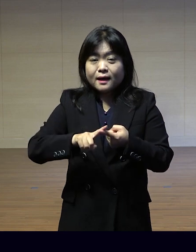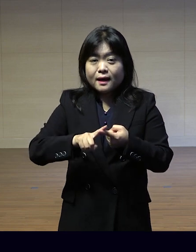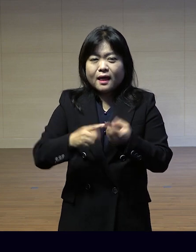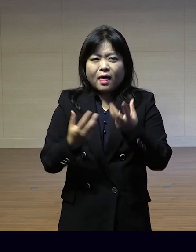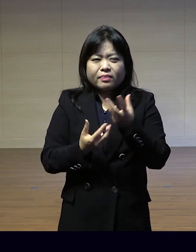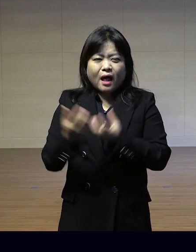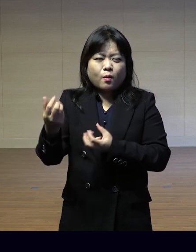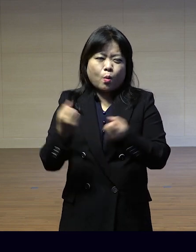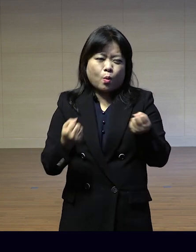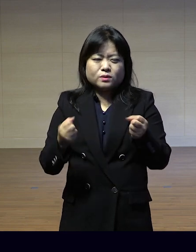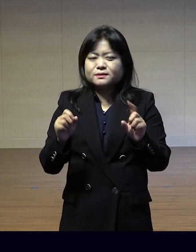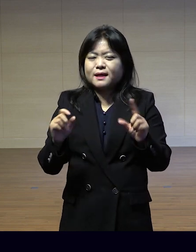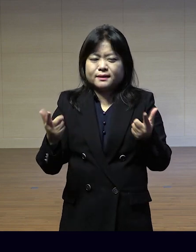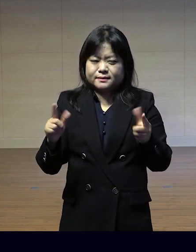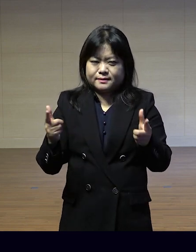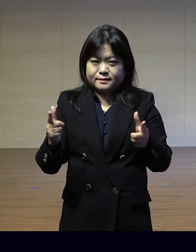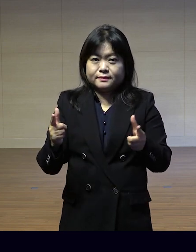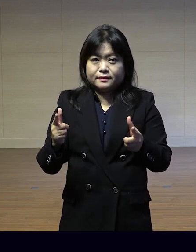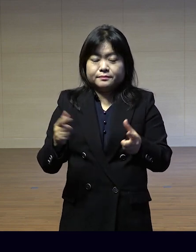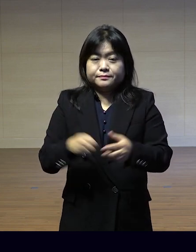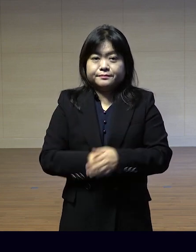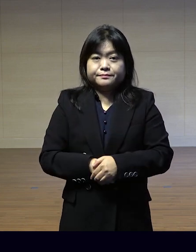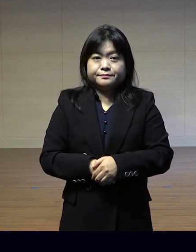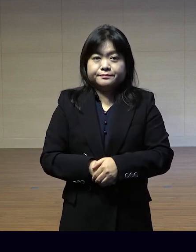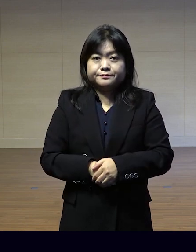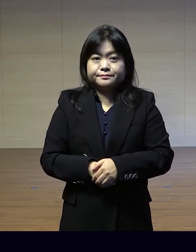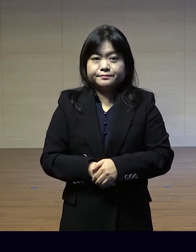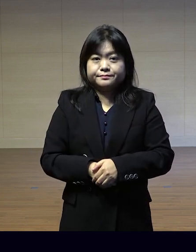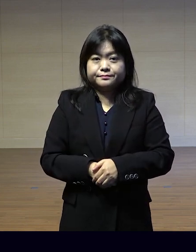결코 따로 가는 것은 아니다. 저 그런 생각을 갖고 있습니다.